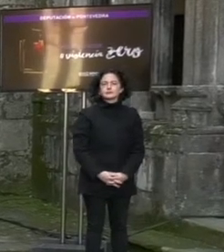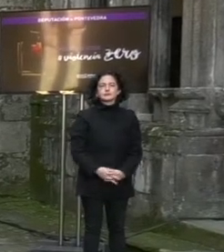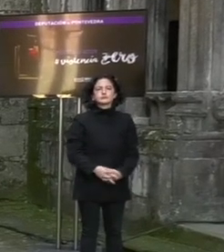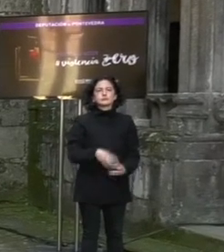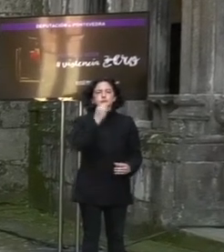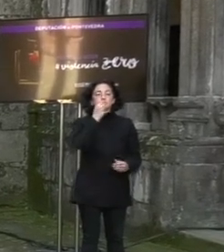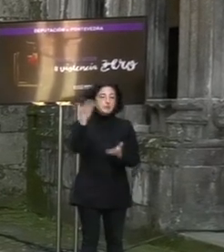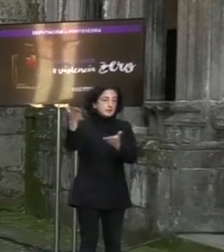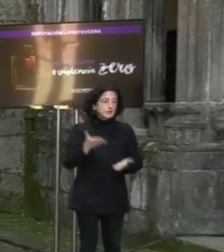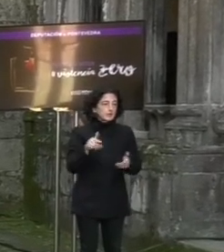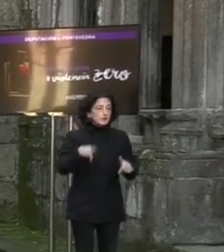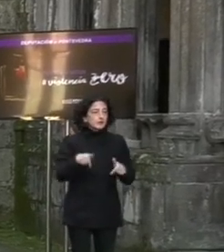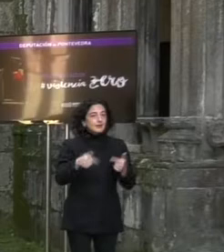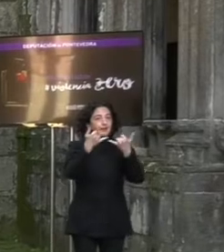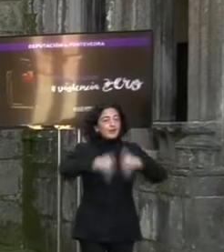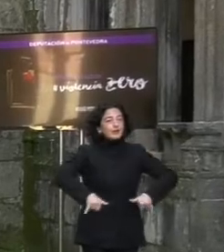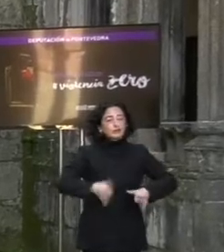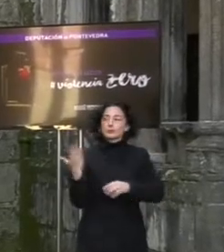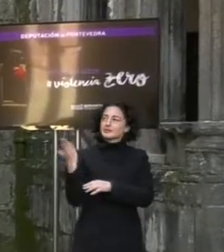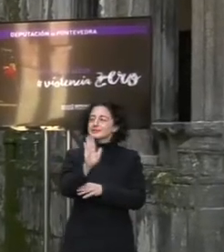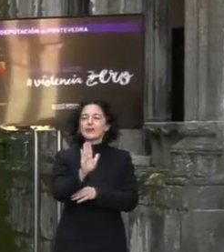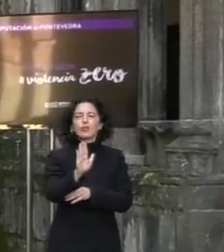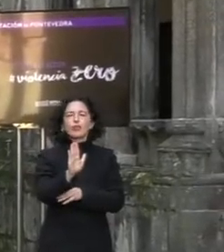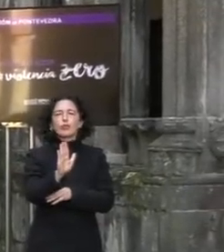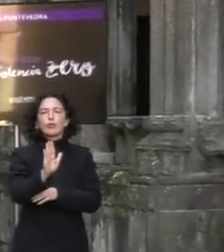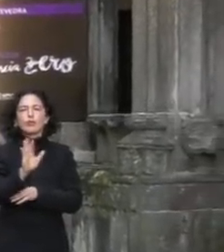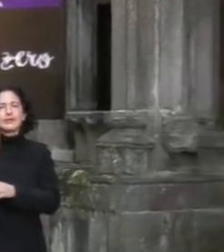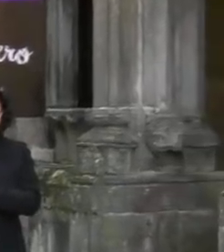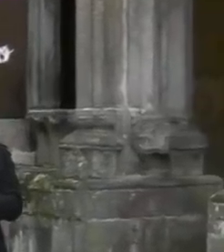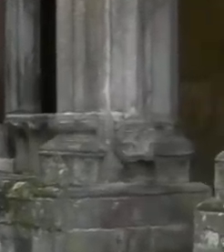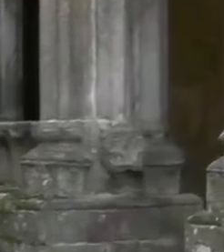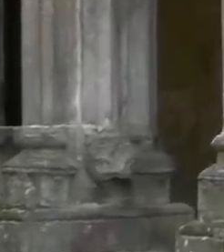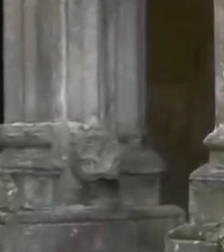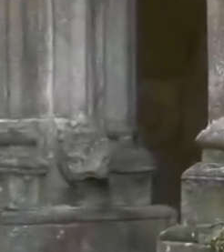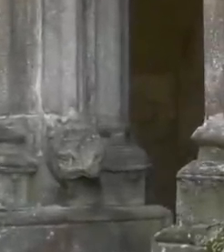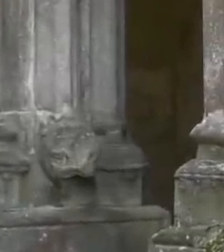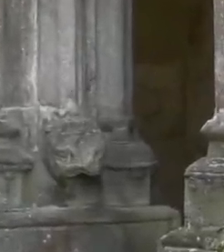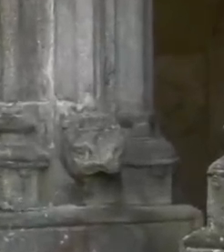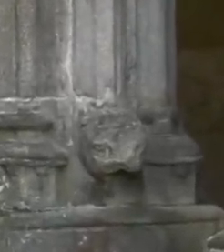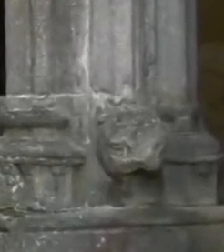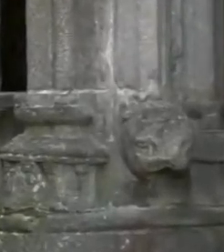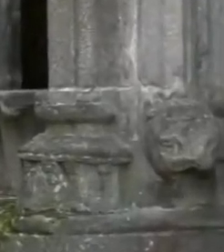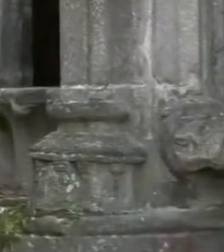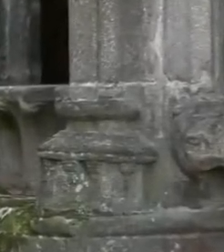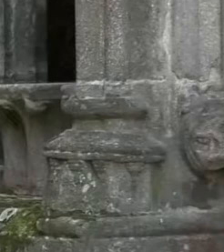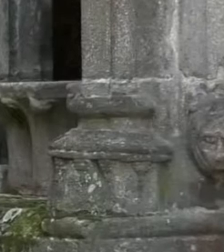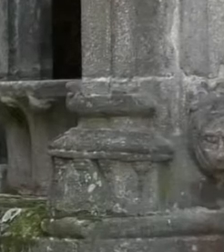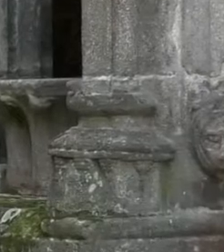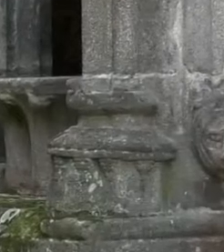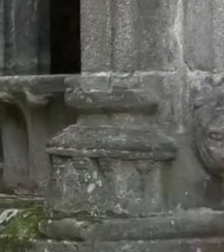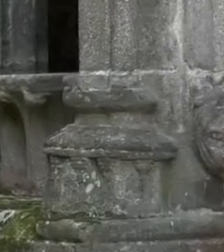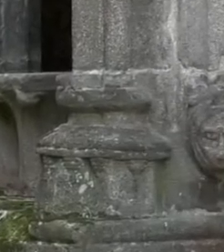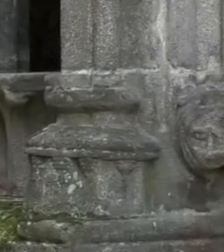Damos voz a benvida a este acto de presentación das actividades que a Deputación de Pontevedra está